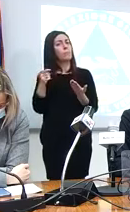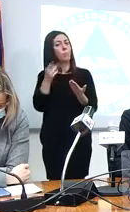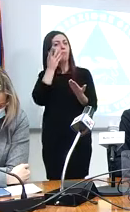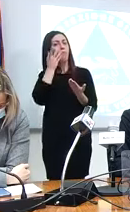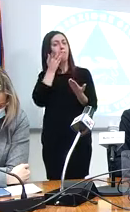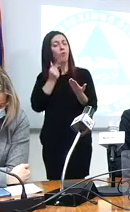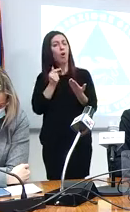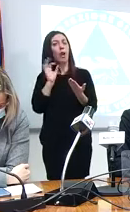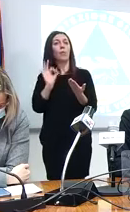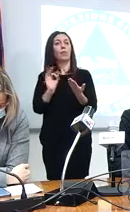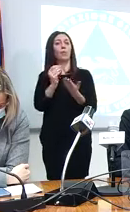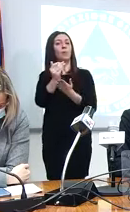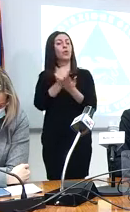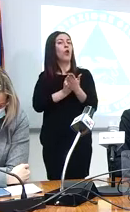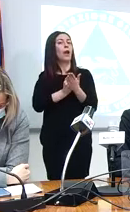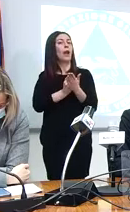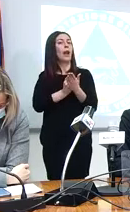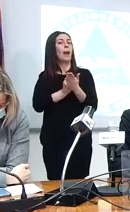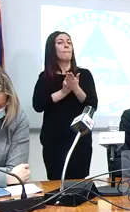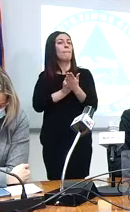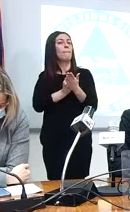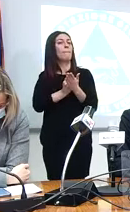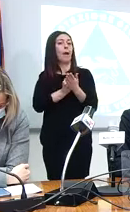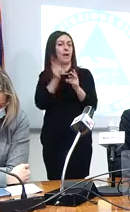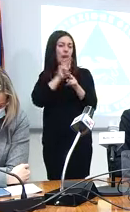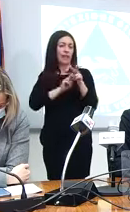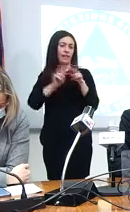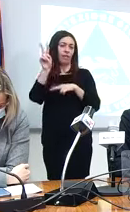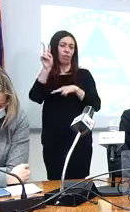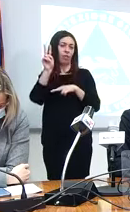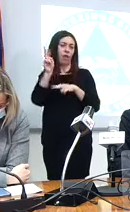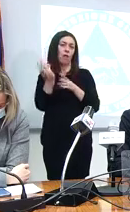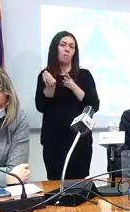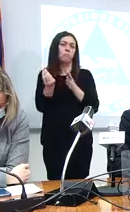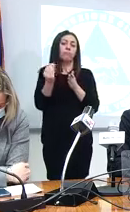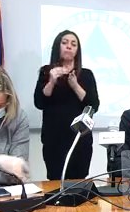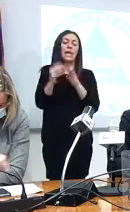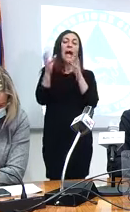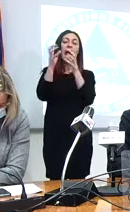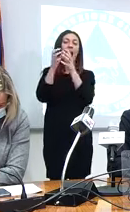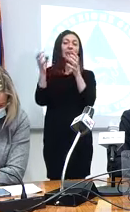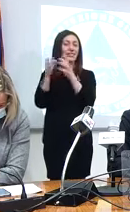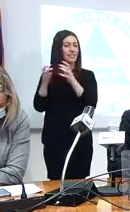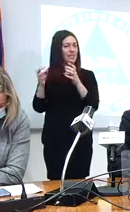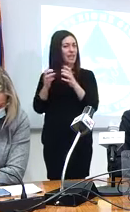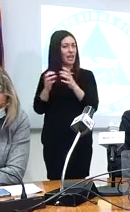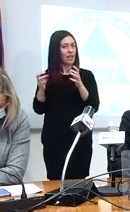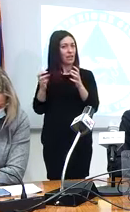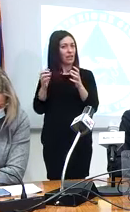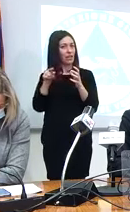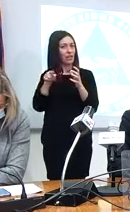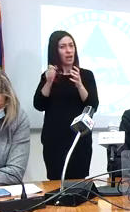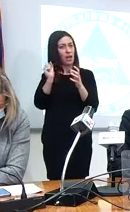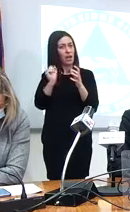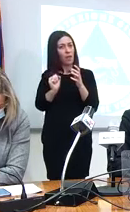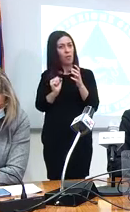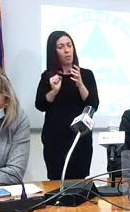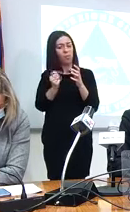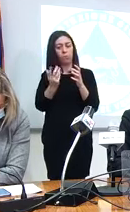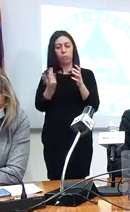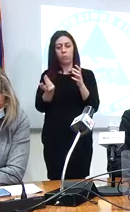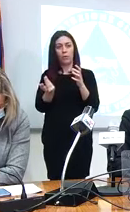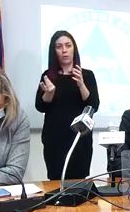pandemico nazionale il coinvolgimento in un modo più strutturato di queste aziende per contrastare eventuali future emergenze